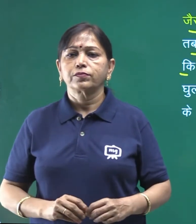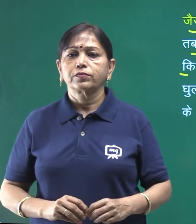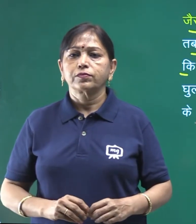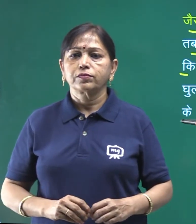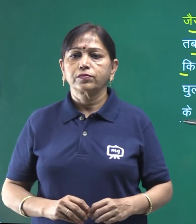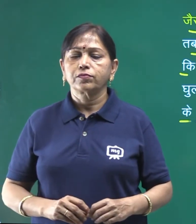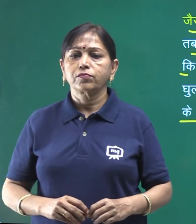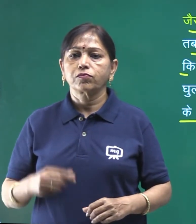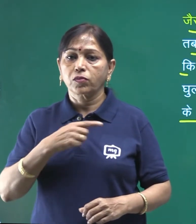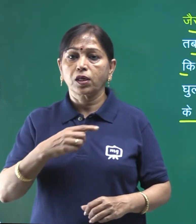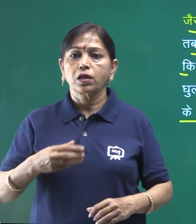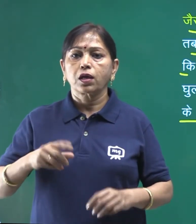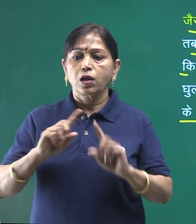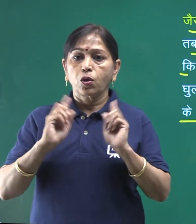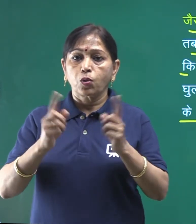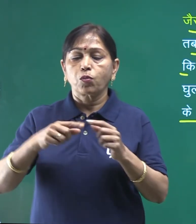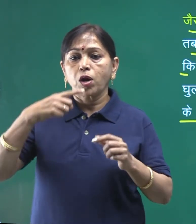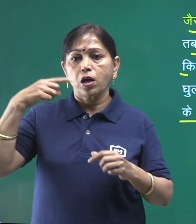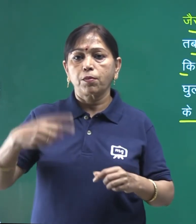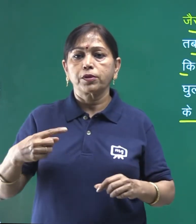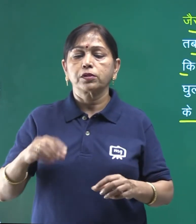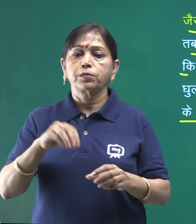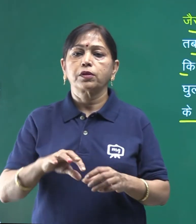ये कमरे के ताप पर